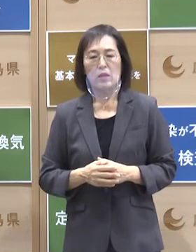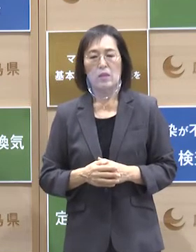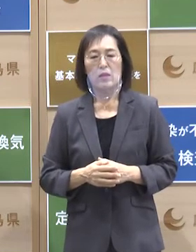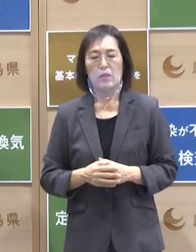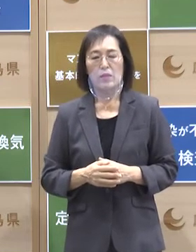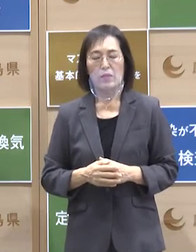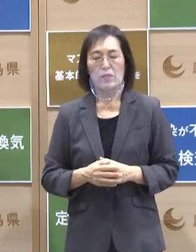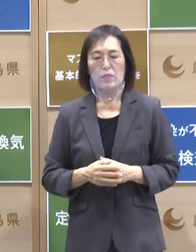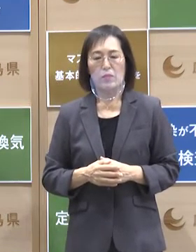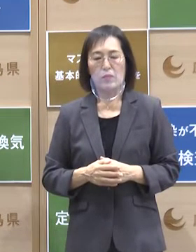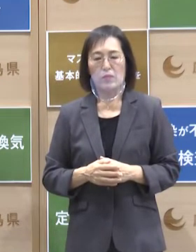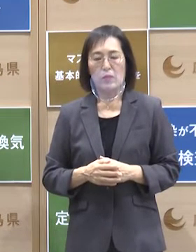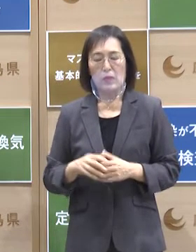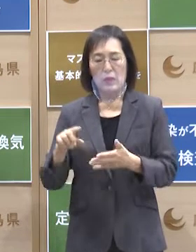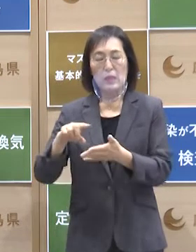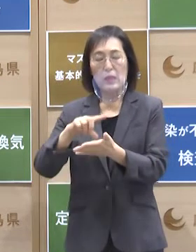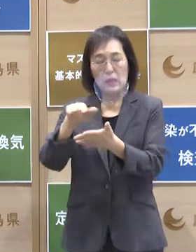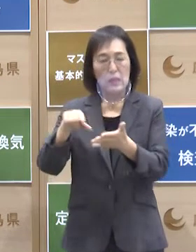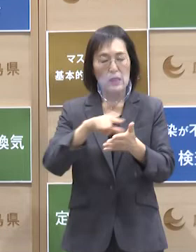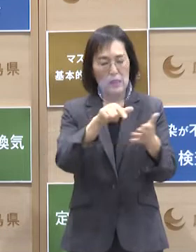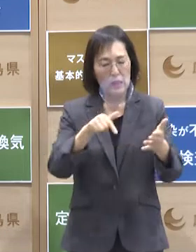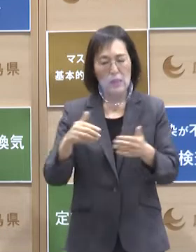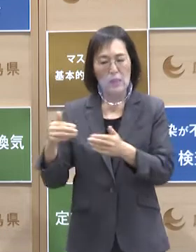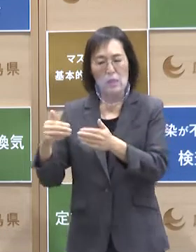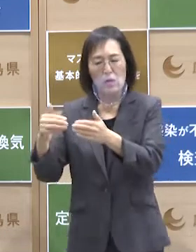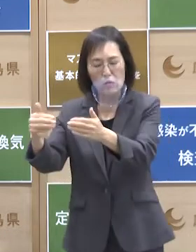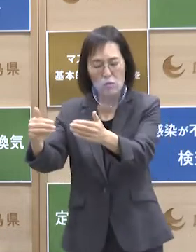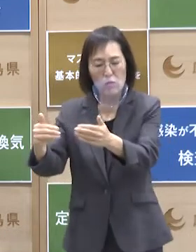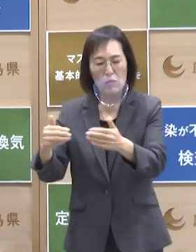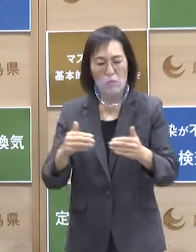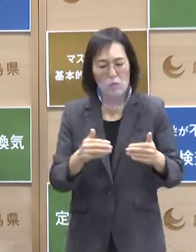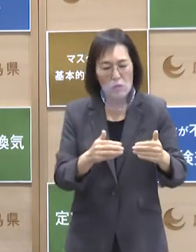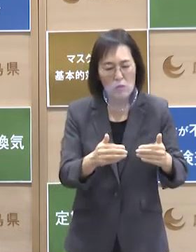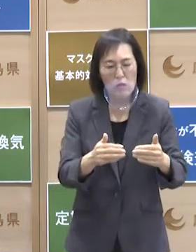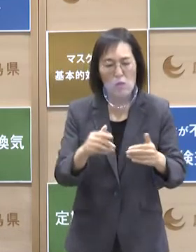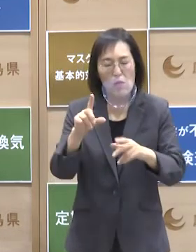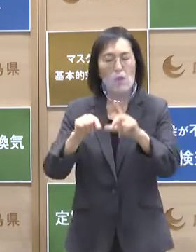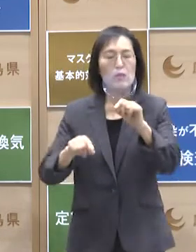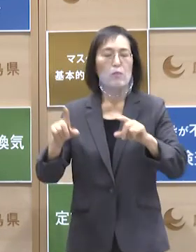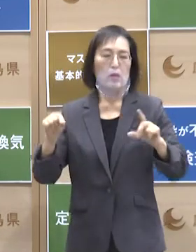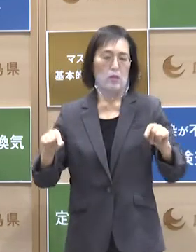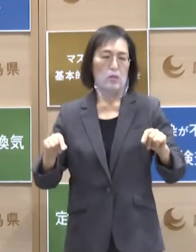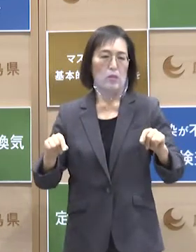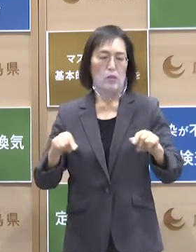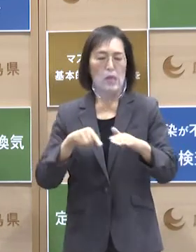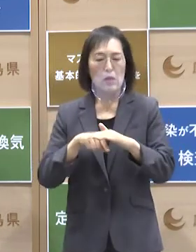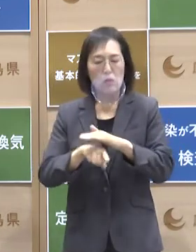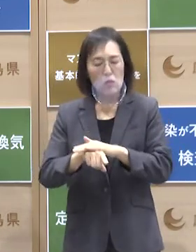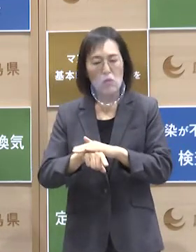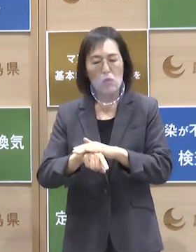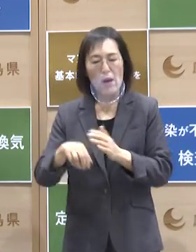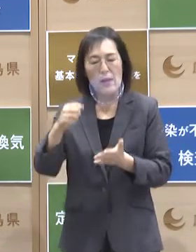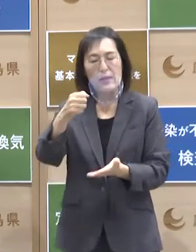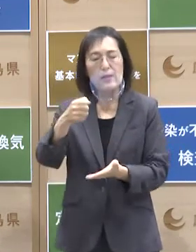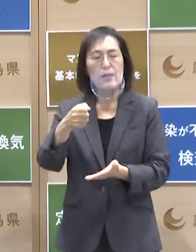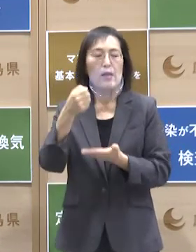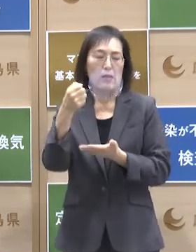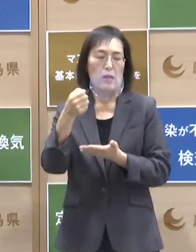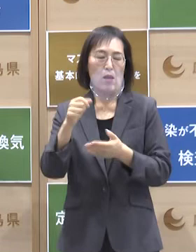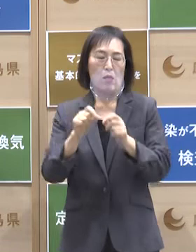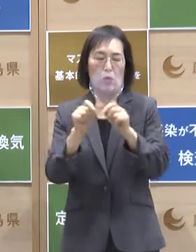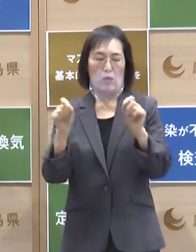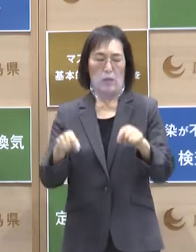進んでいないところがあるといって、その財政、地方のですね、その財政措置